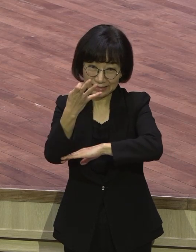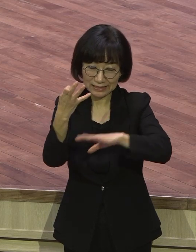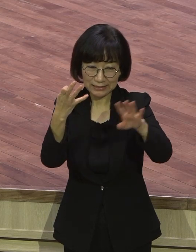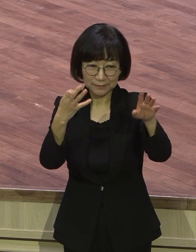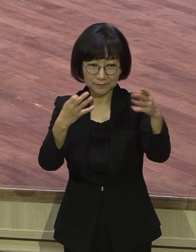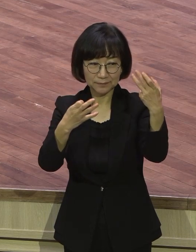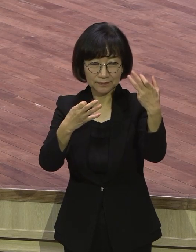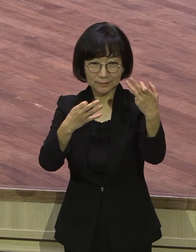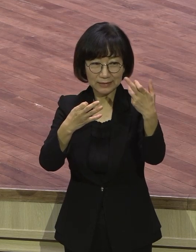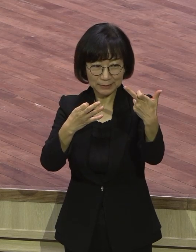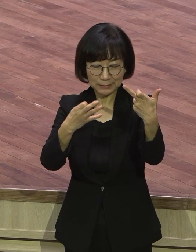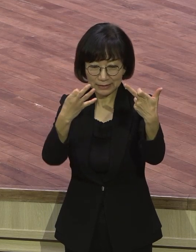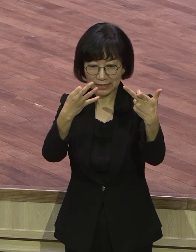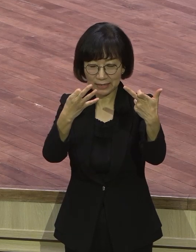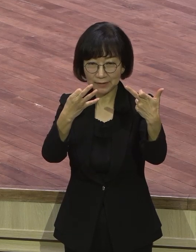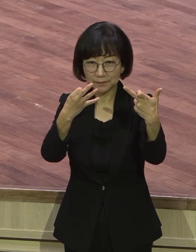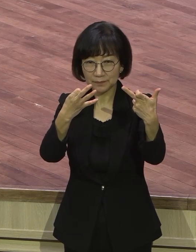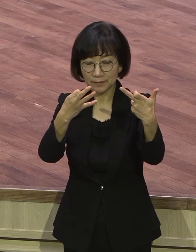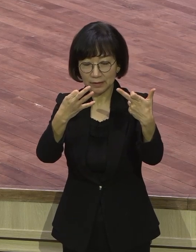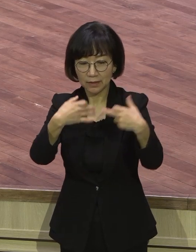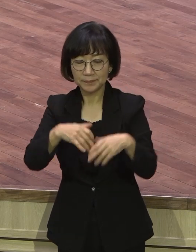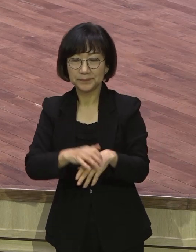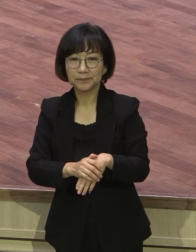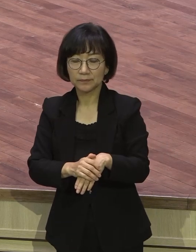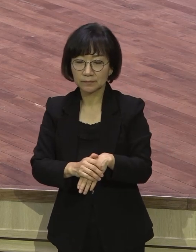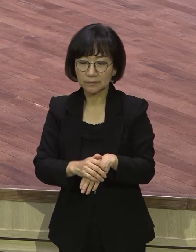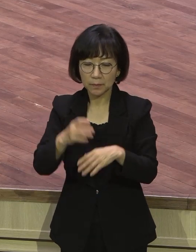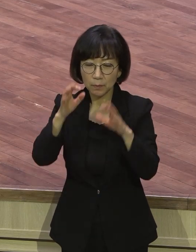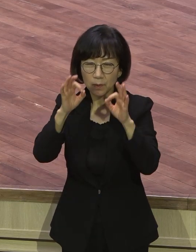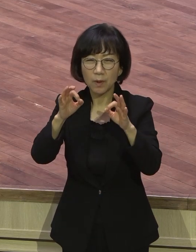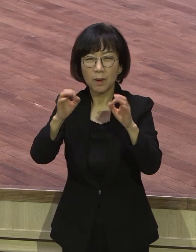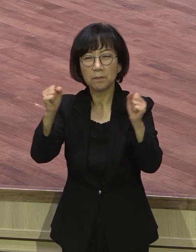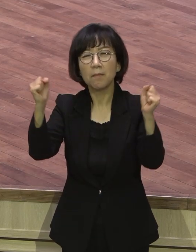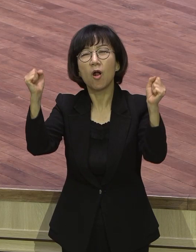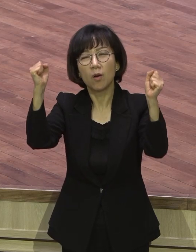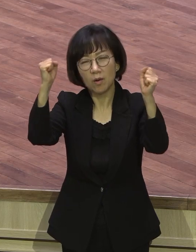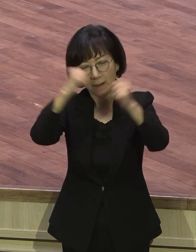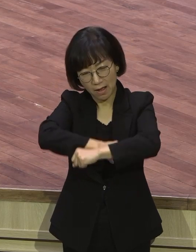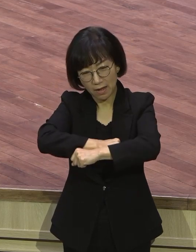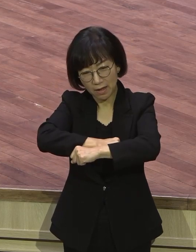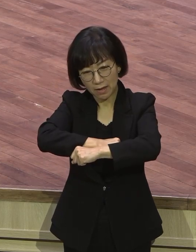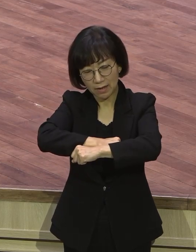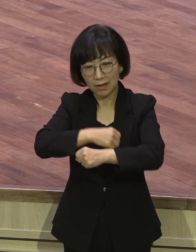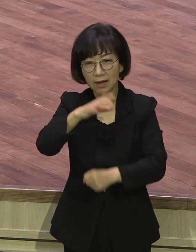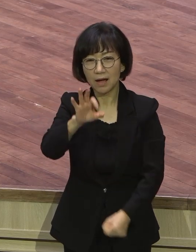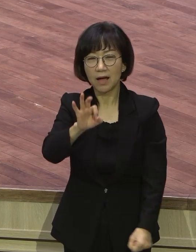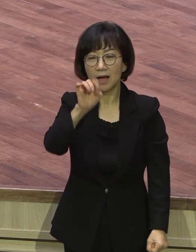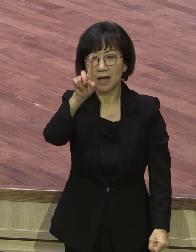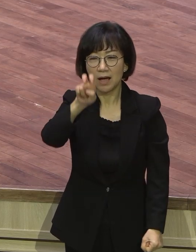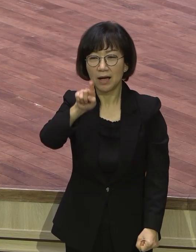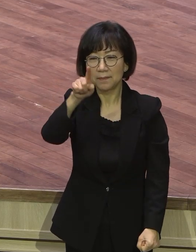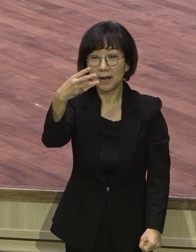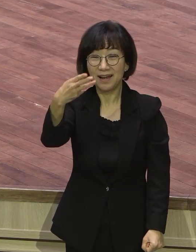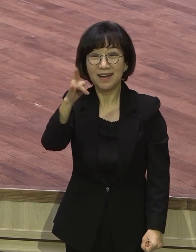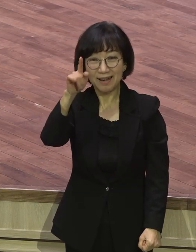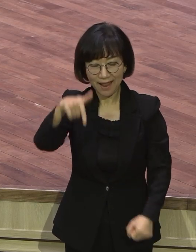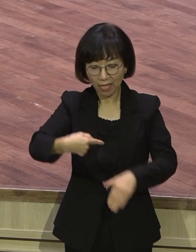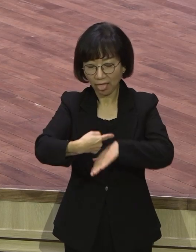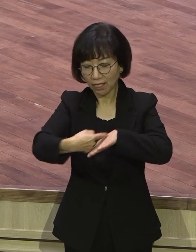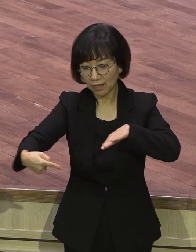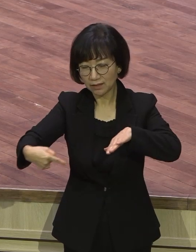16절 민숙이 24장 2절에 보면 결국 멸망할 족속임을 보여주고 있습니다 그 말씀대로